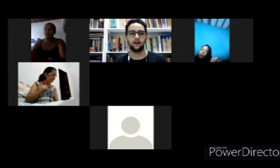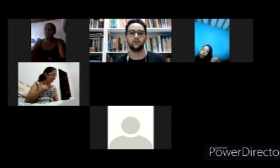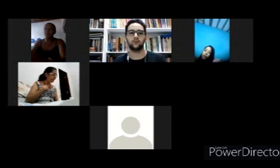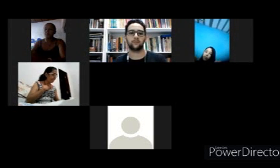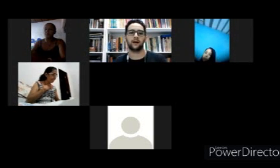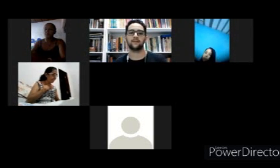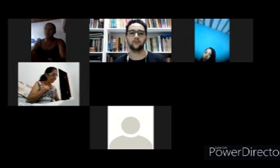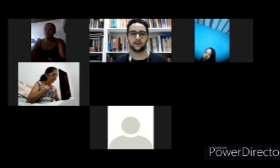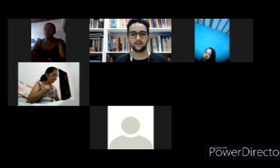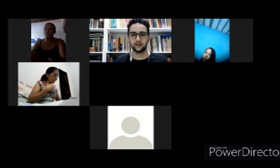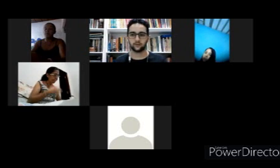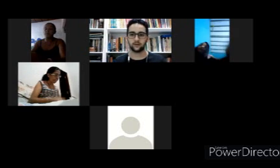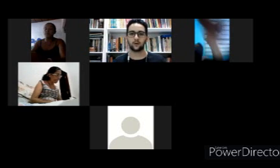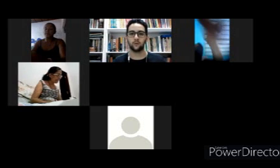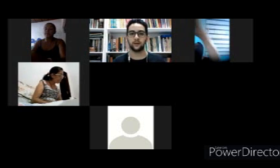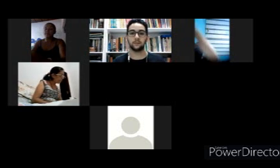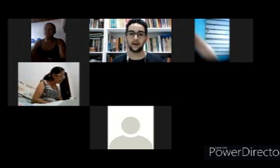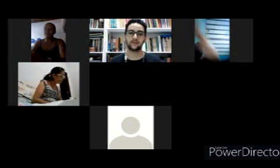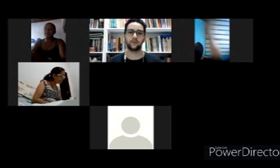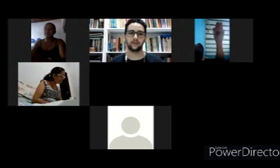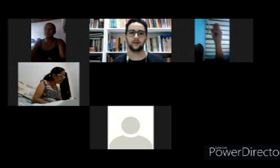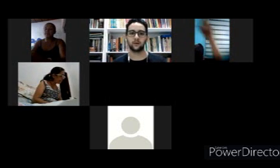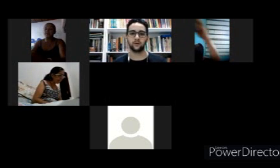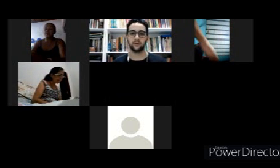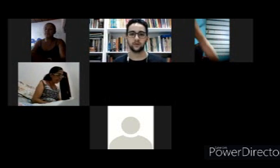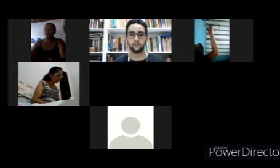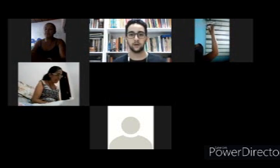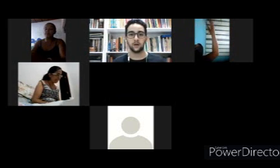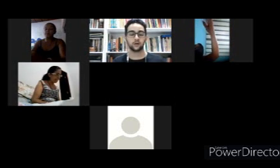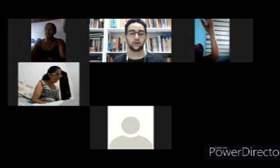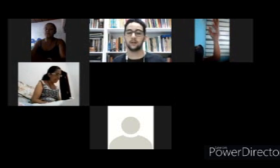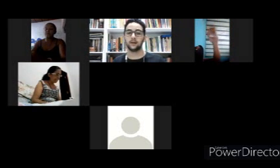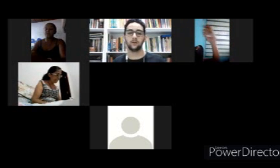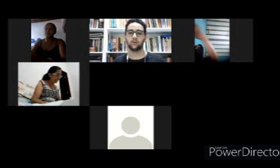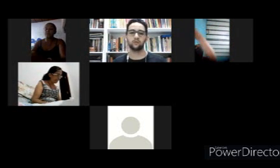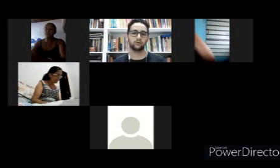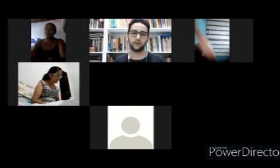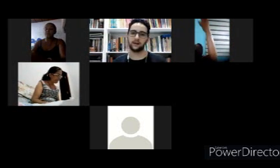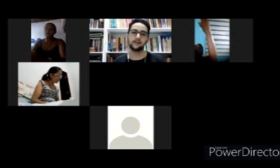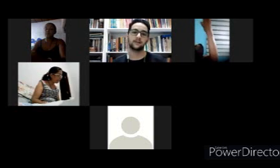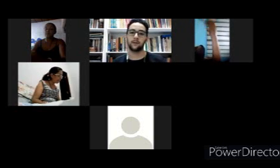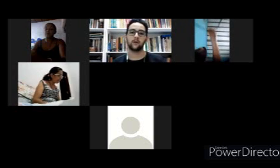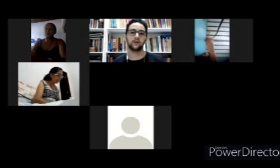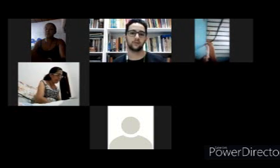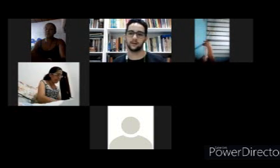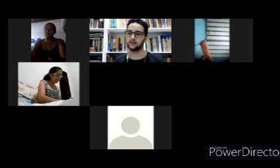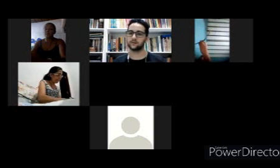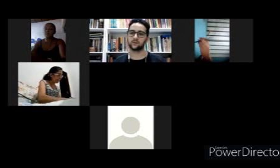a cultura base do brasileiro, né? A comida base do brasileiro, arroz e feijão. Só que nem em todos os países, na maioria dos países, às vezes, quando